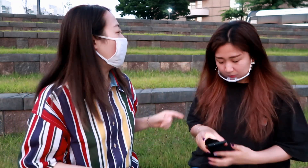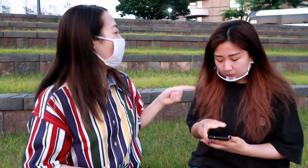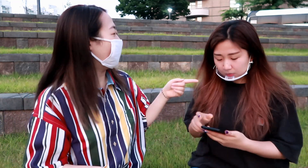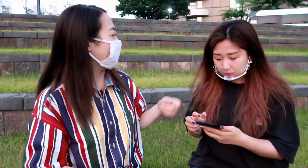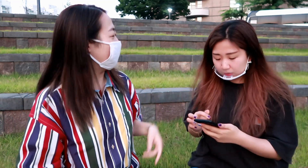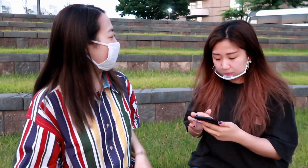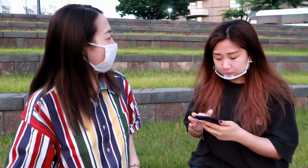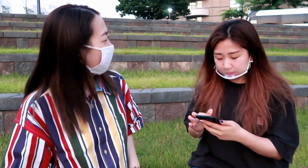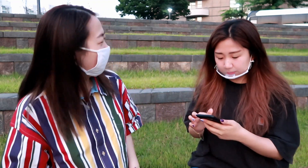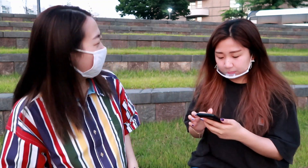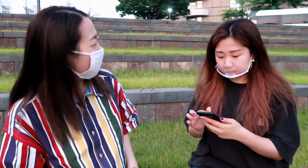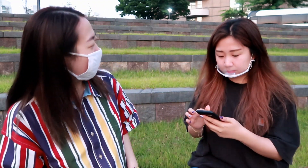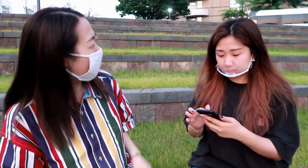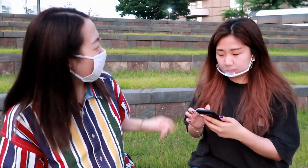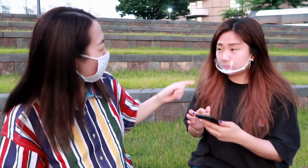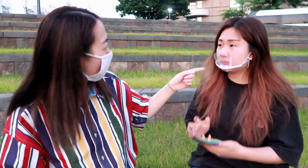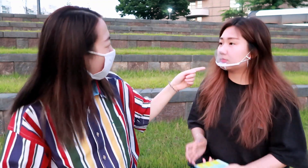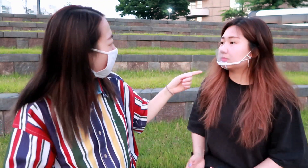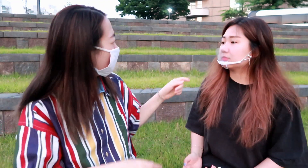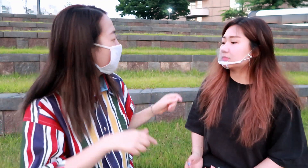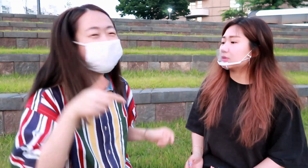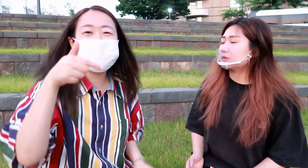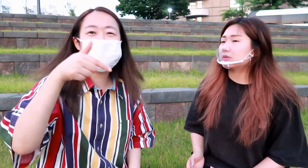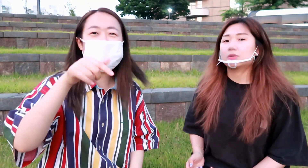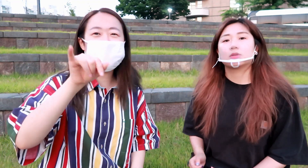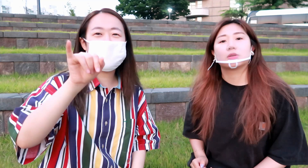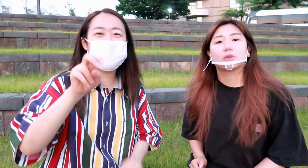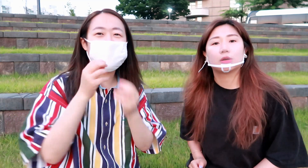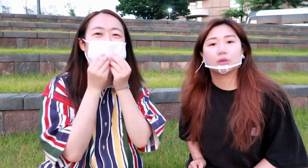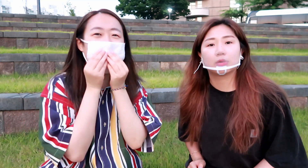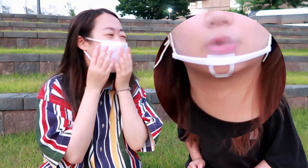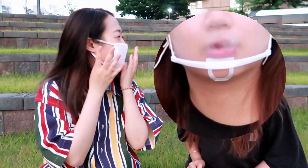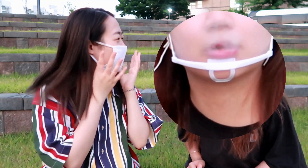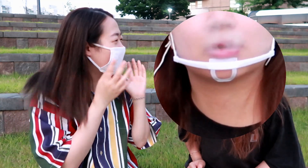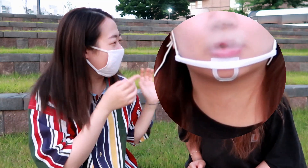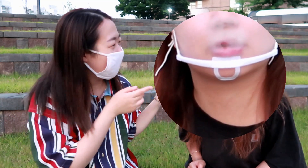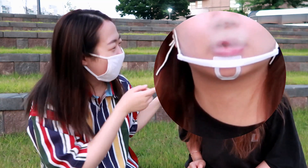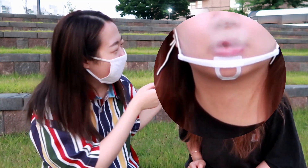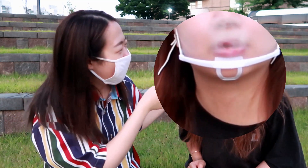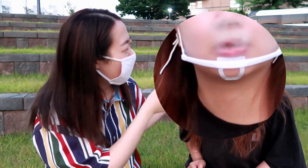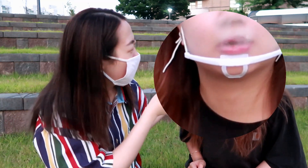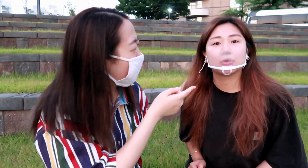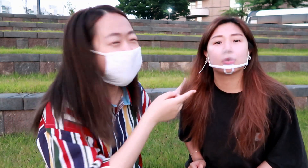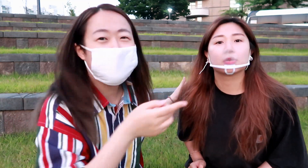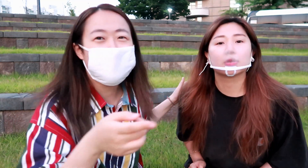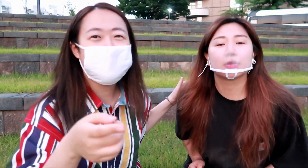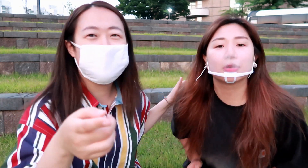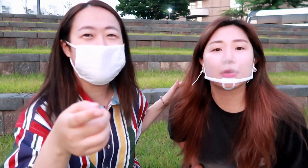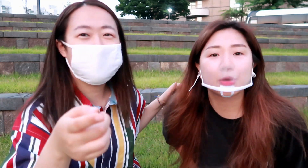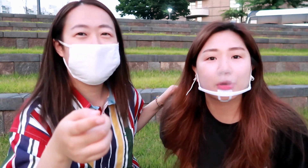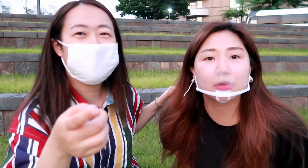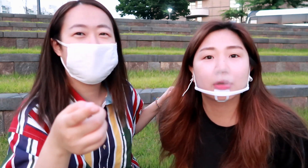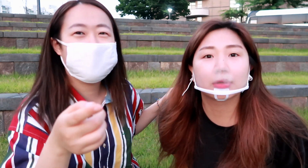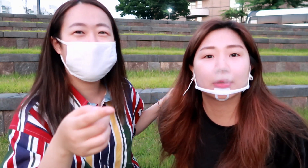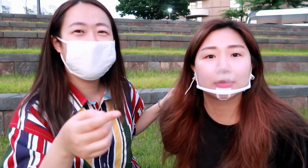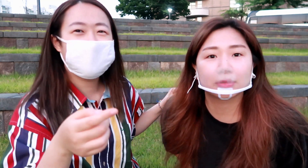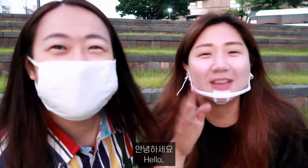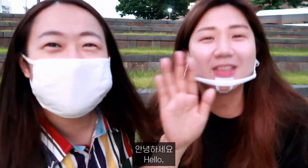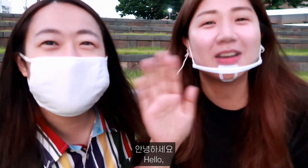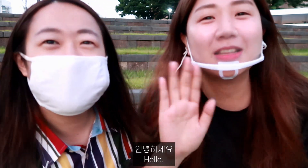조리용 마스크래. 어이, 어떡해. 등 저려. 등 저려. 봐봐.